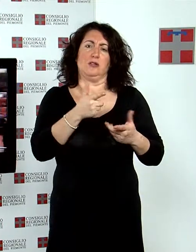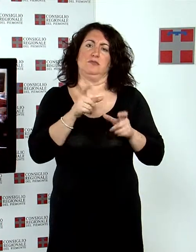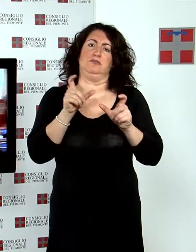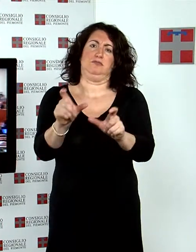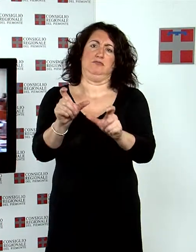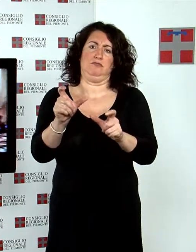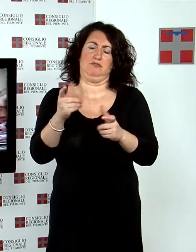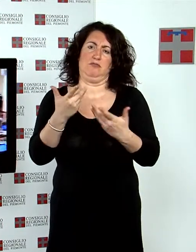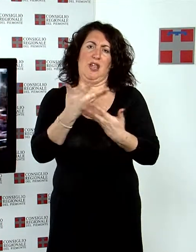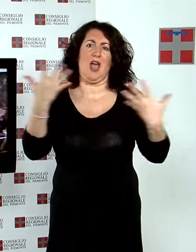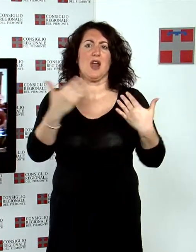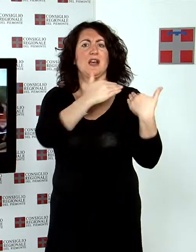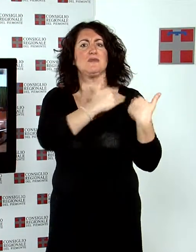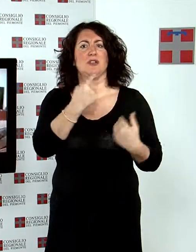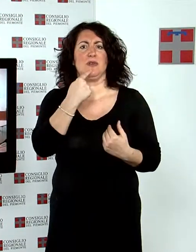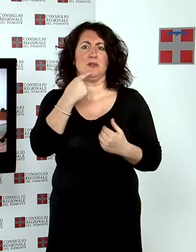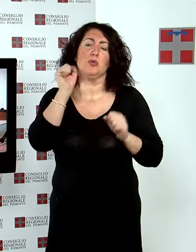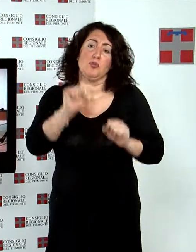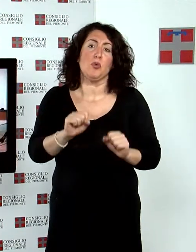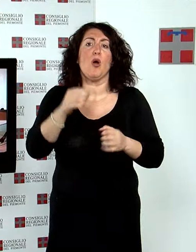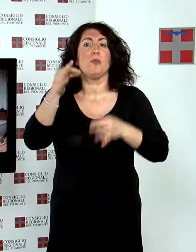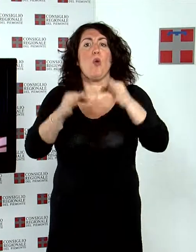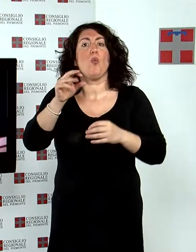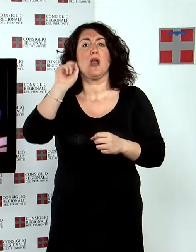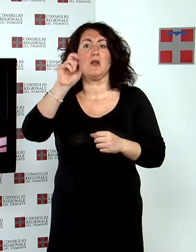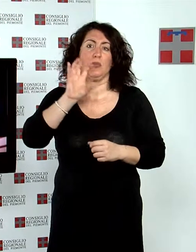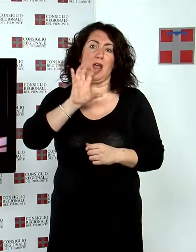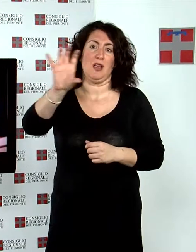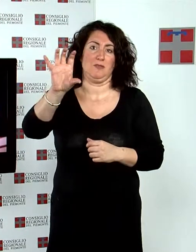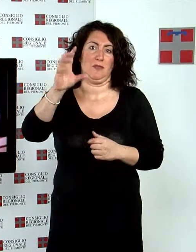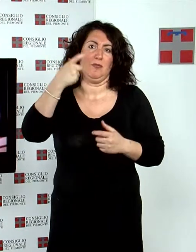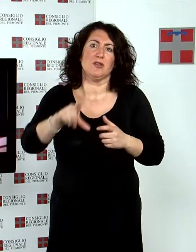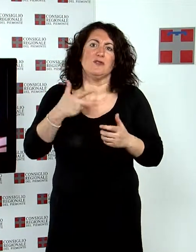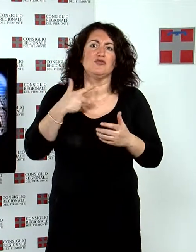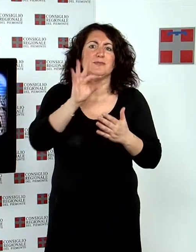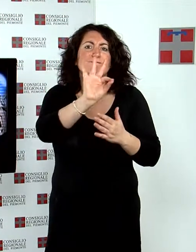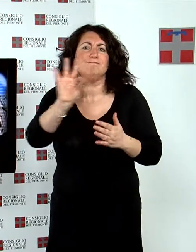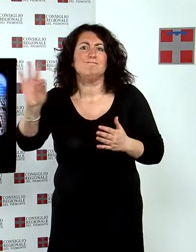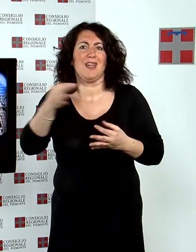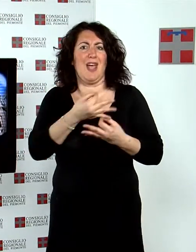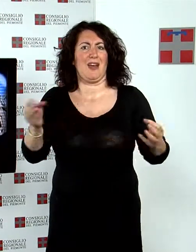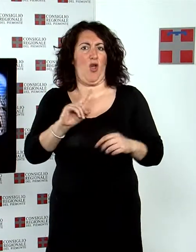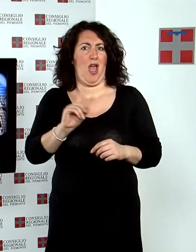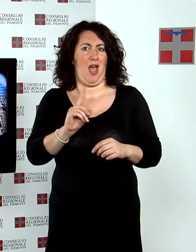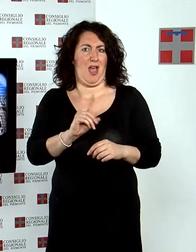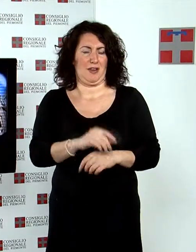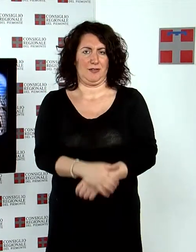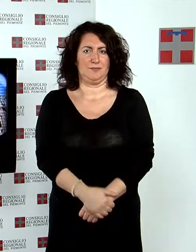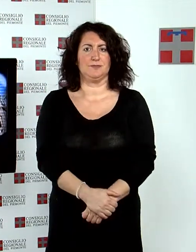valutando l'eventualità di un esposto presso la Procura della Repubblica per presunte irregolarità. Il difensore civico sul